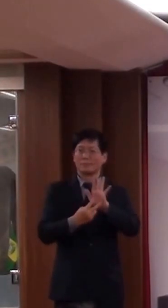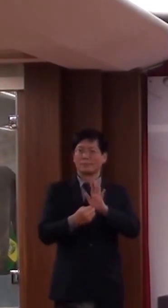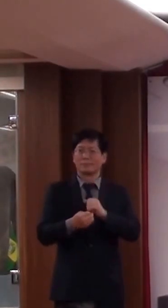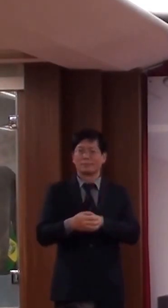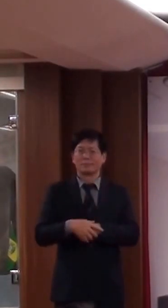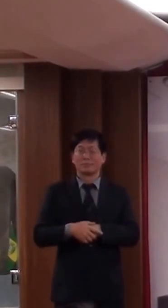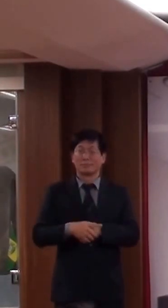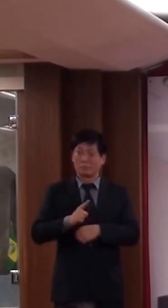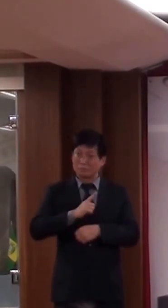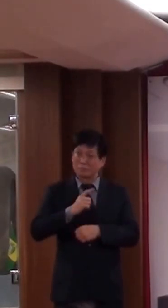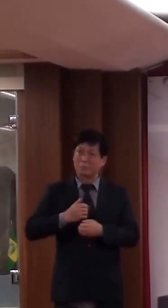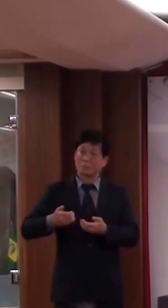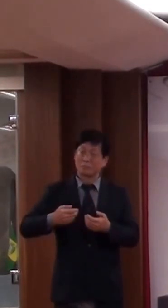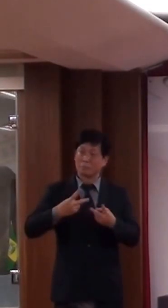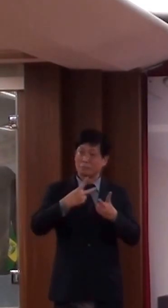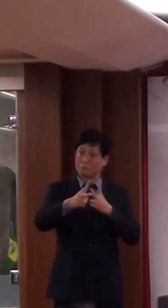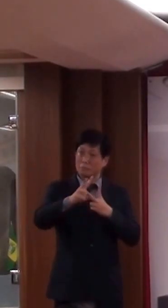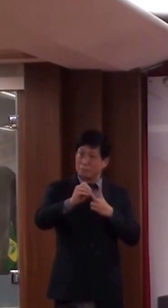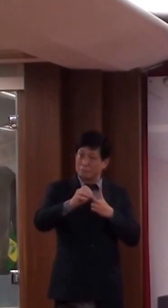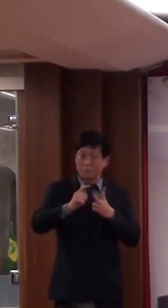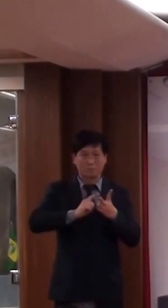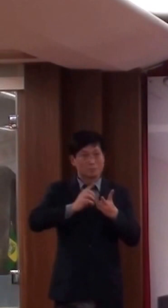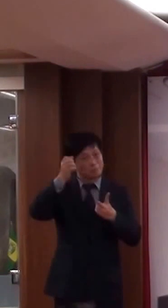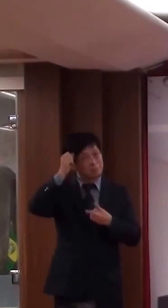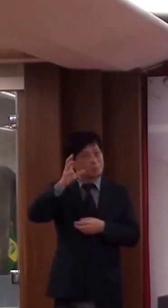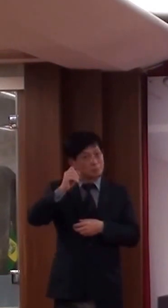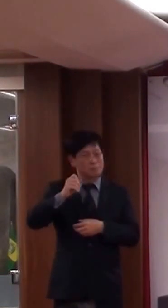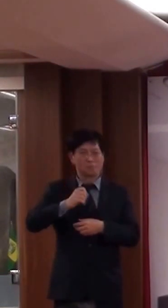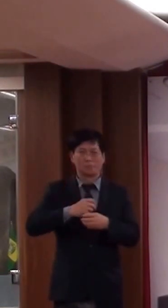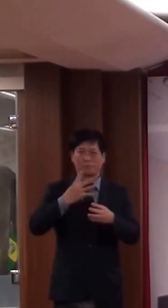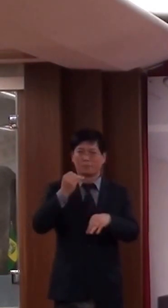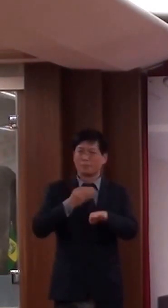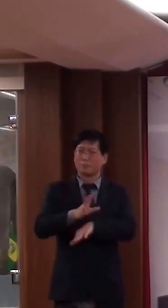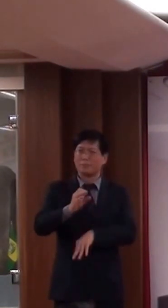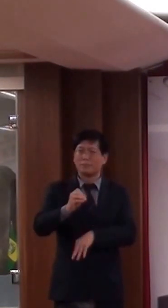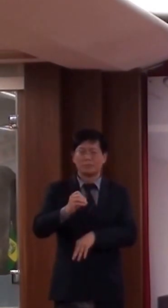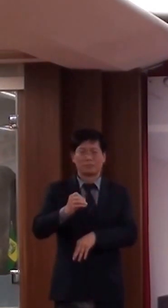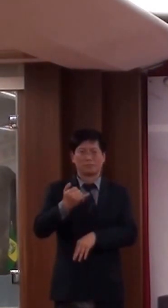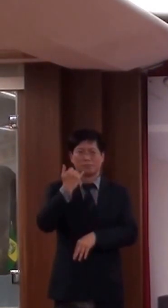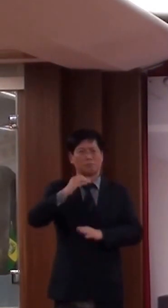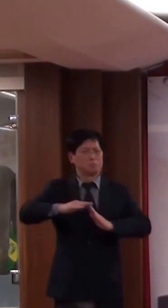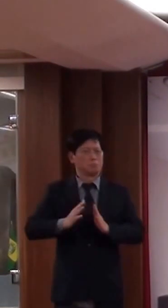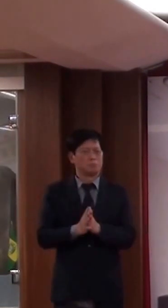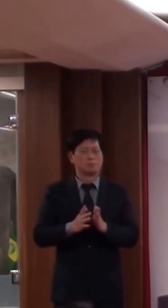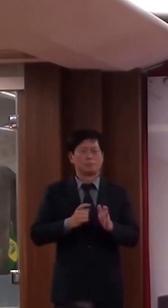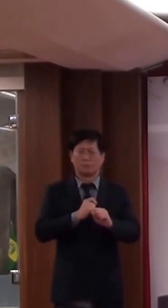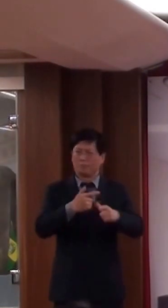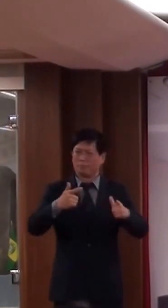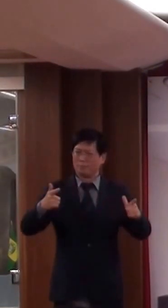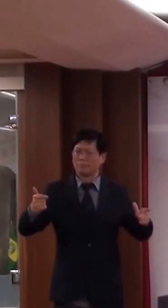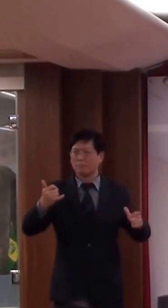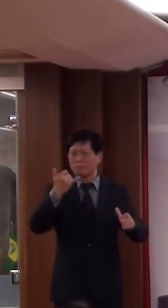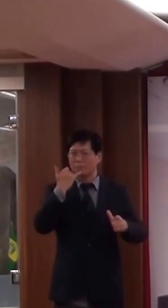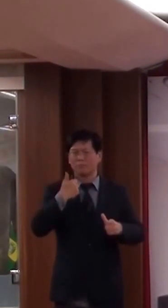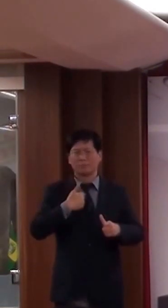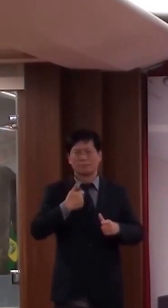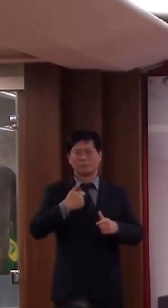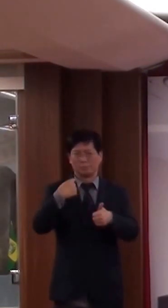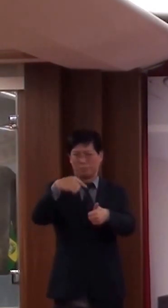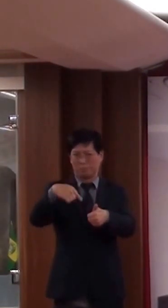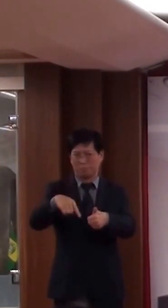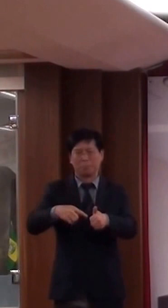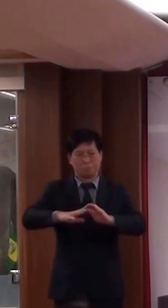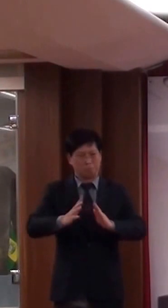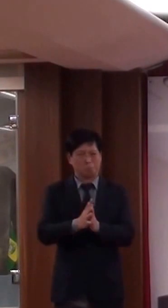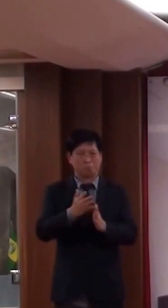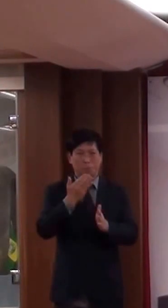不管你有没有收到，或是你记不记得，或是有没有过期。随时有各种的方法可以教给大家，待会我们把